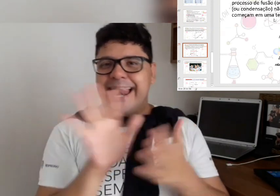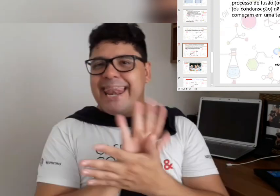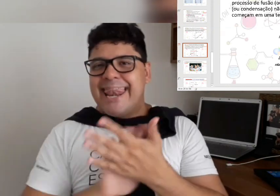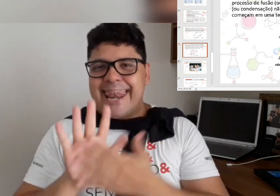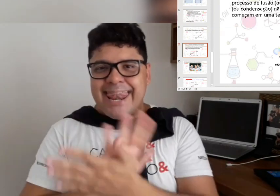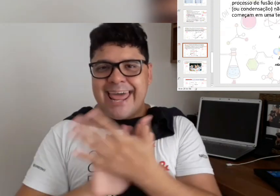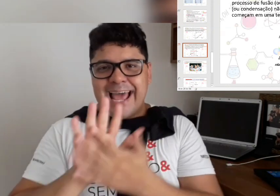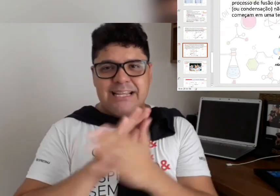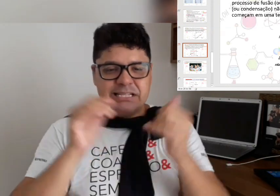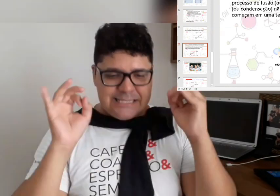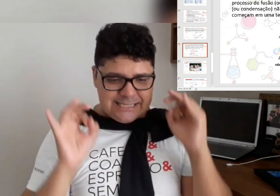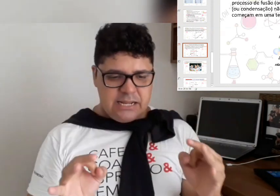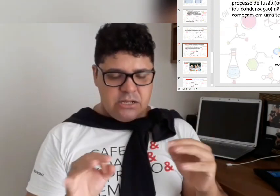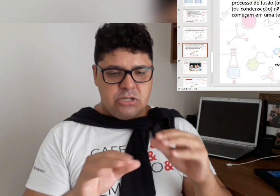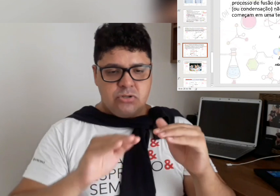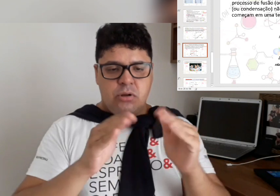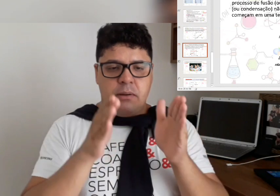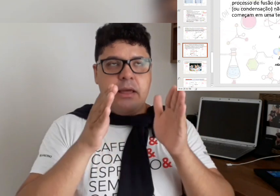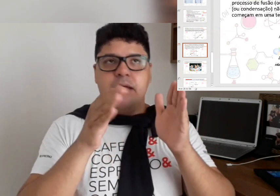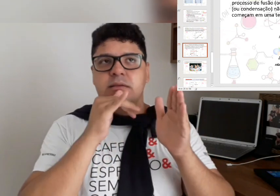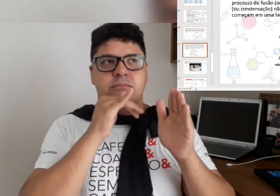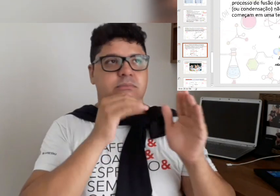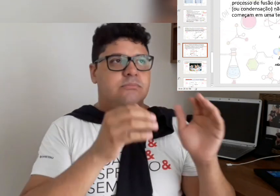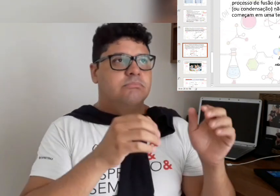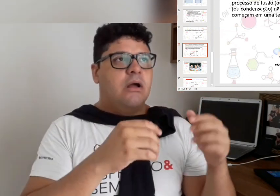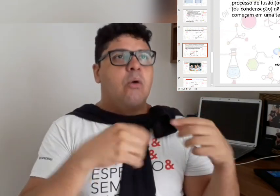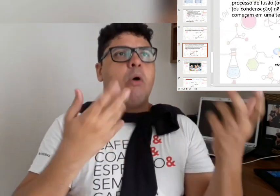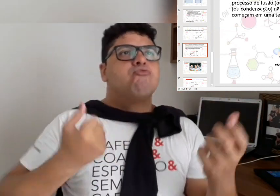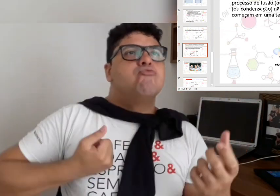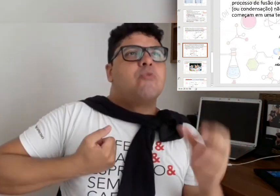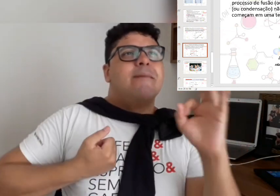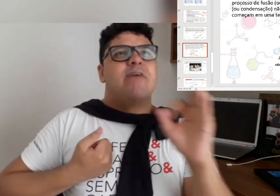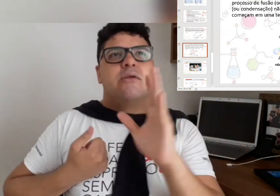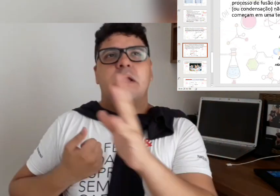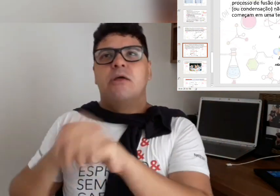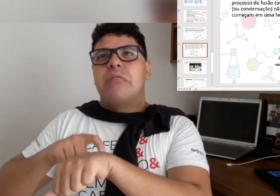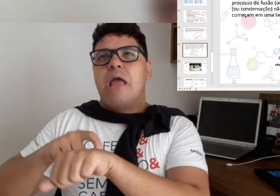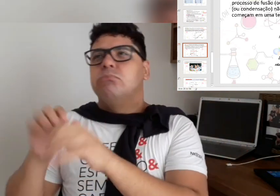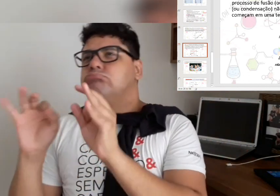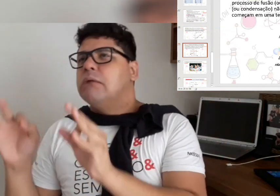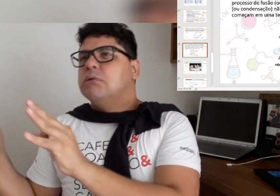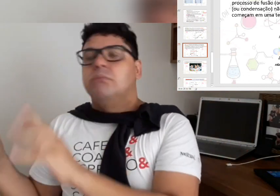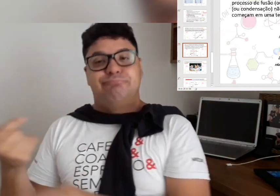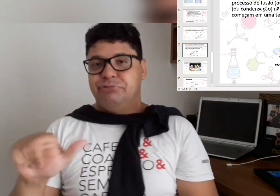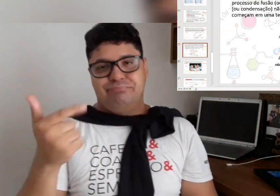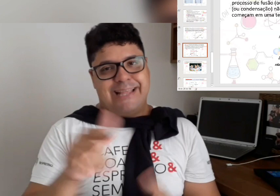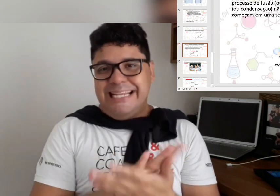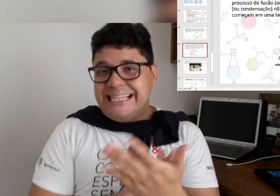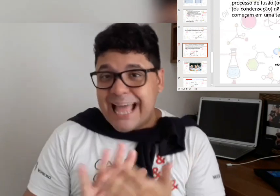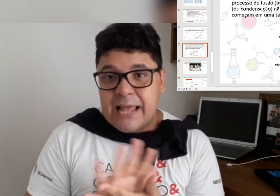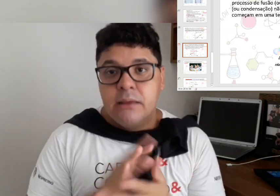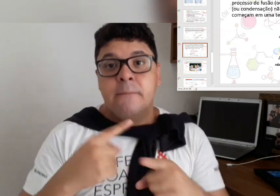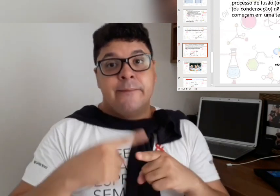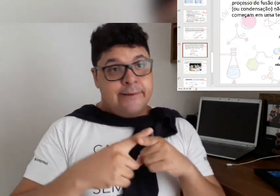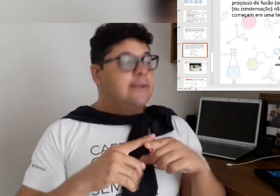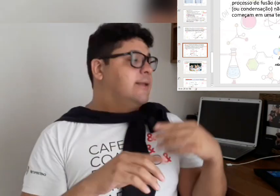mistura, tá? Então vamos lá. Ó. Já as misturas não possuem nenhum patamar em seus diagramas de mudança de estado físico, porque à medida